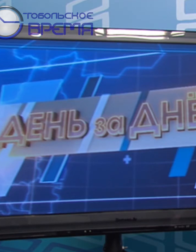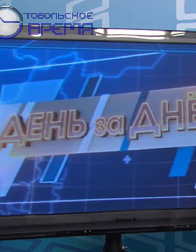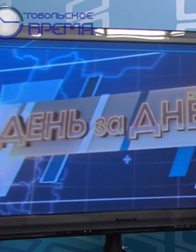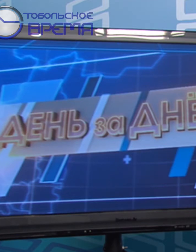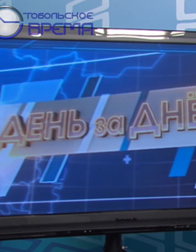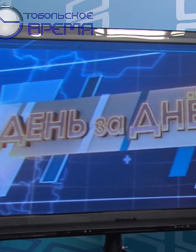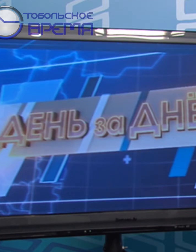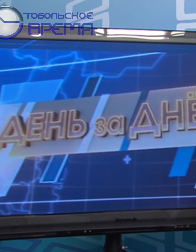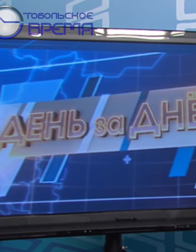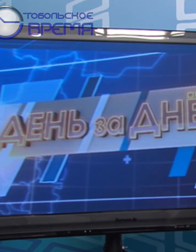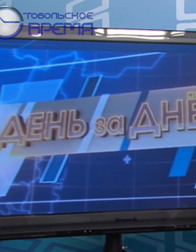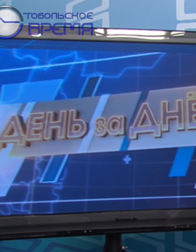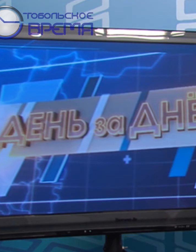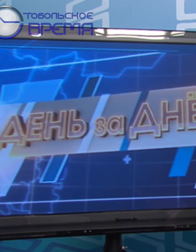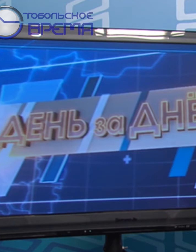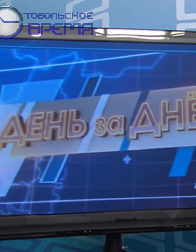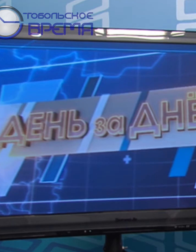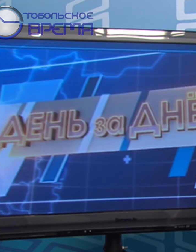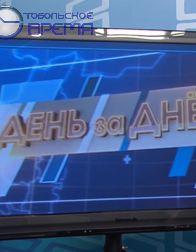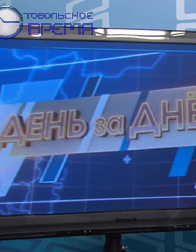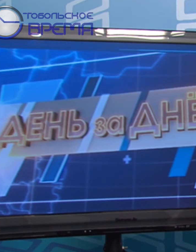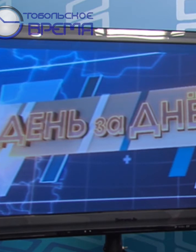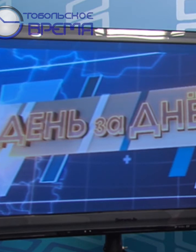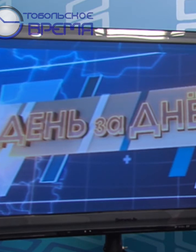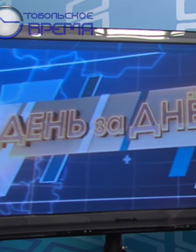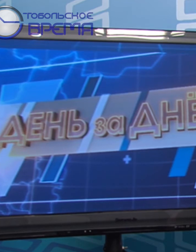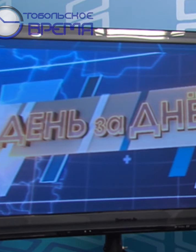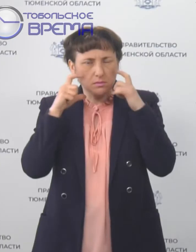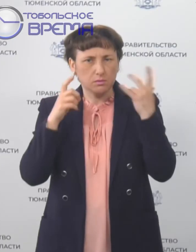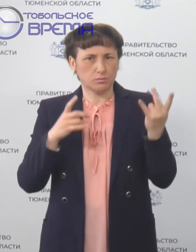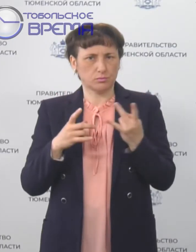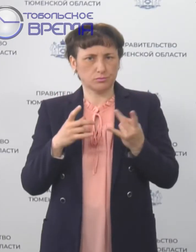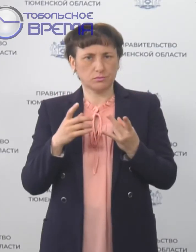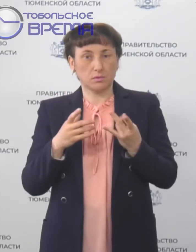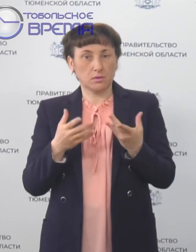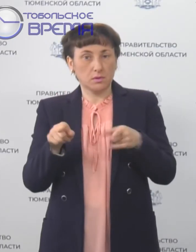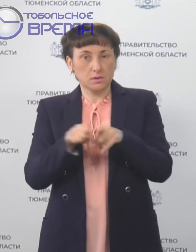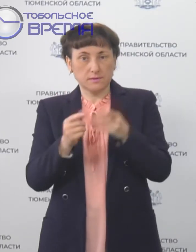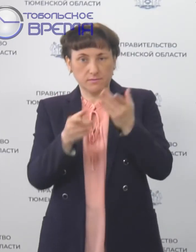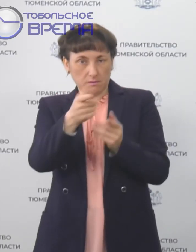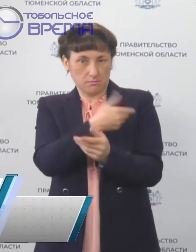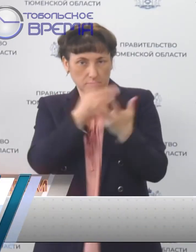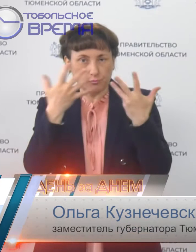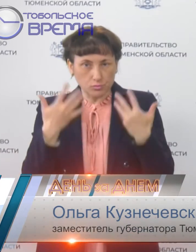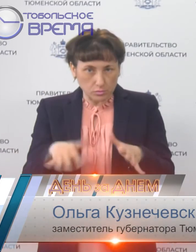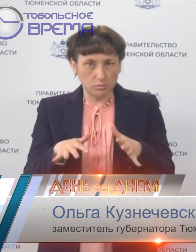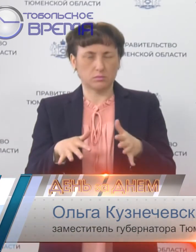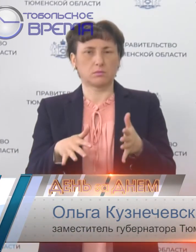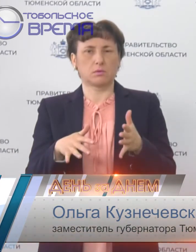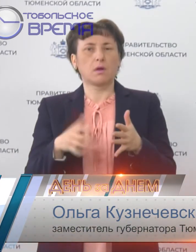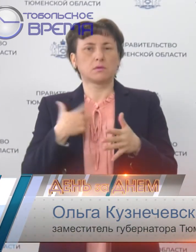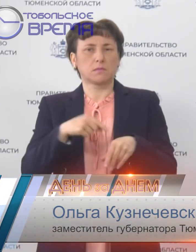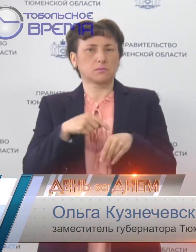от ковида. Тем, кто поставил прививку, рекомендуют соблюдать меры защиты. Даже если вы вакцинированы, даже если вы